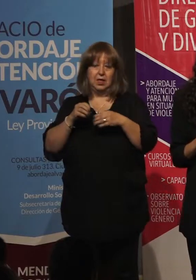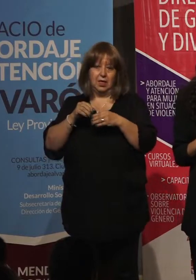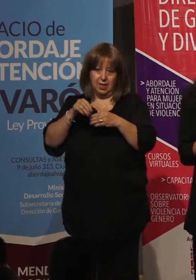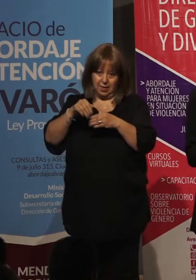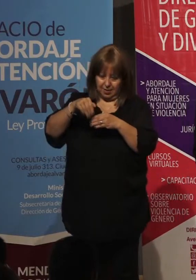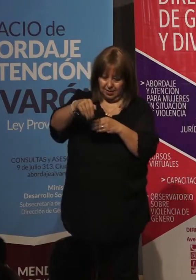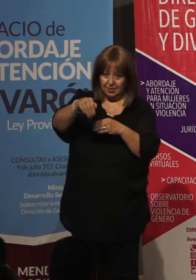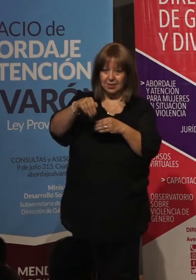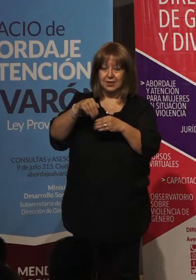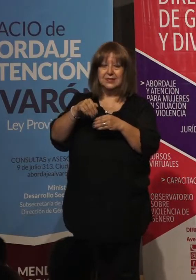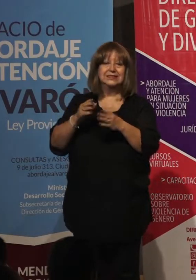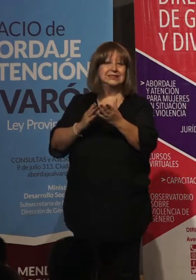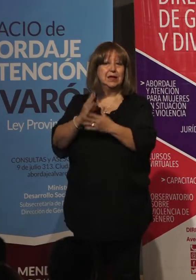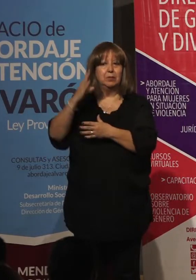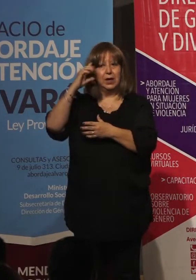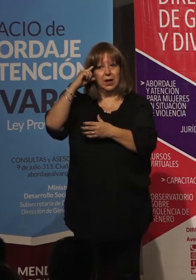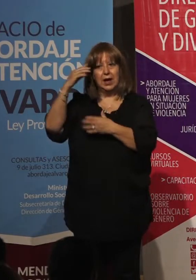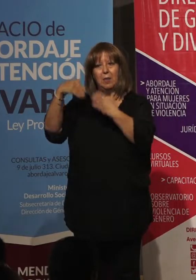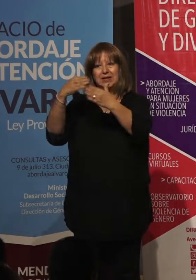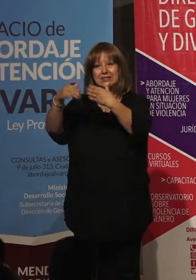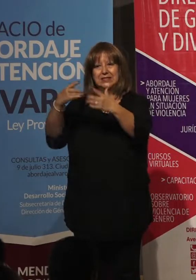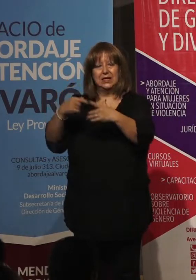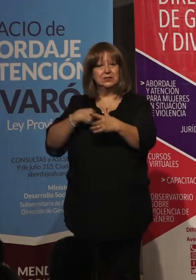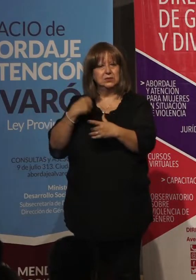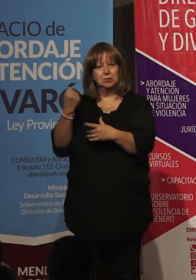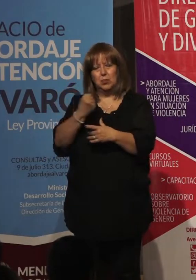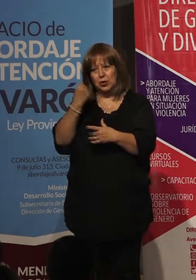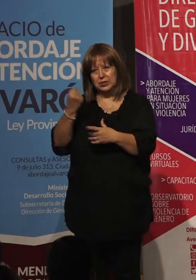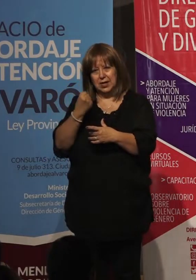partida. Siempre la capacitación es un punto de partida y